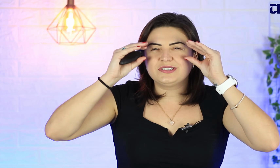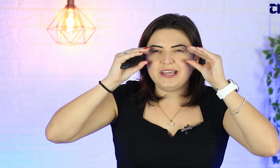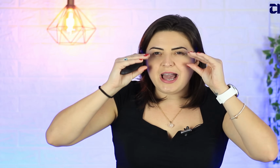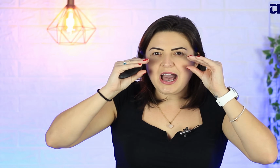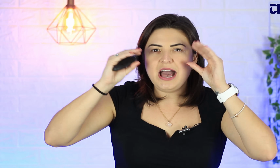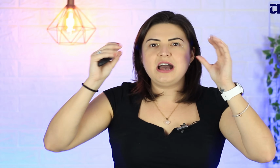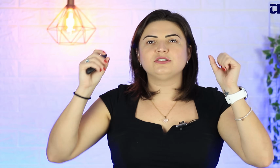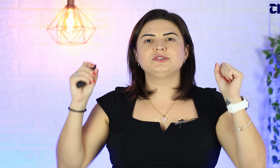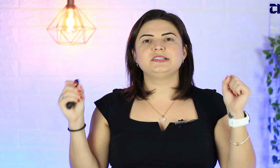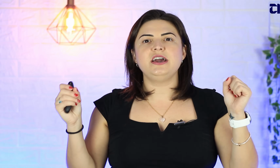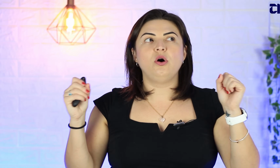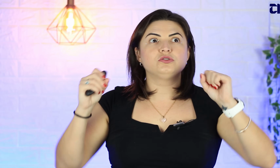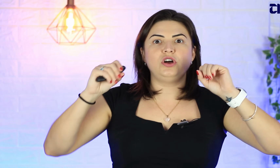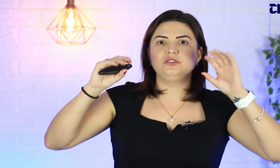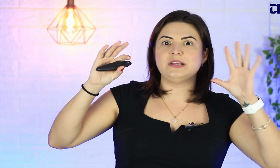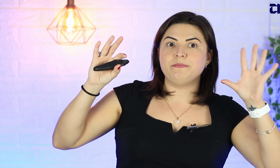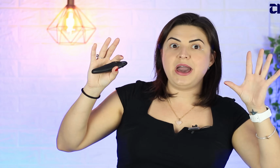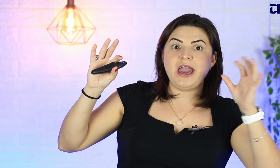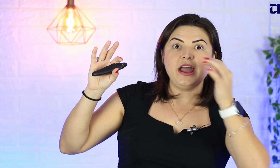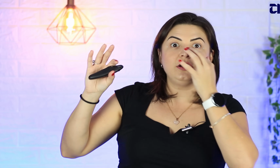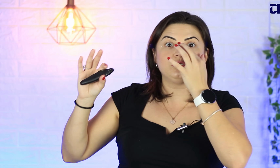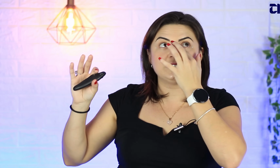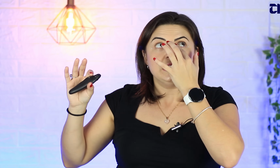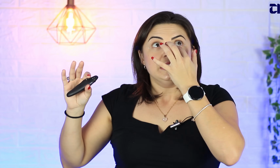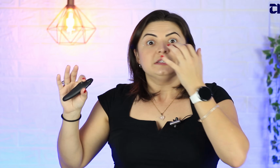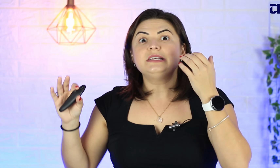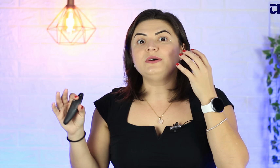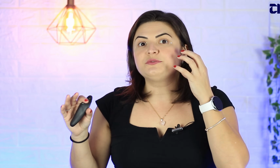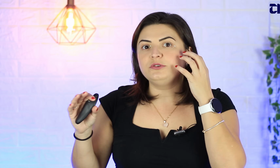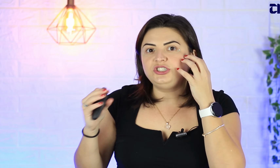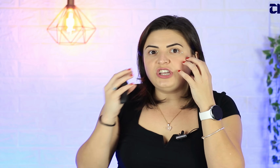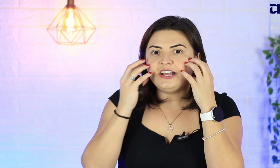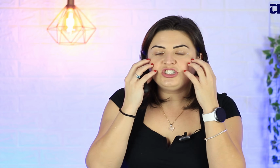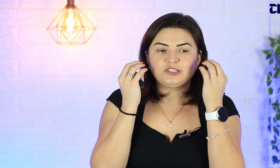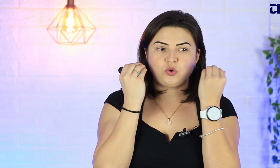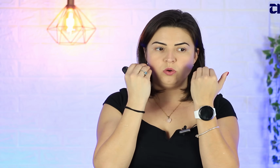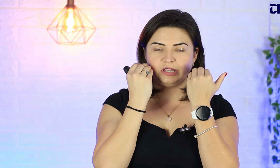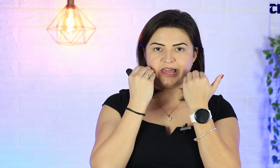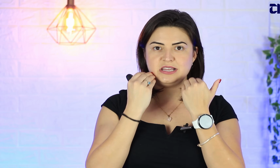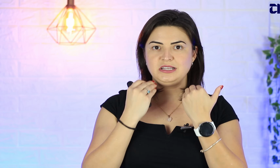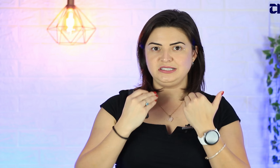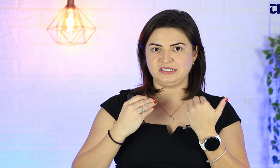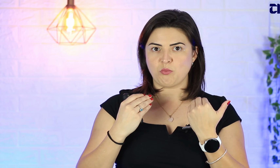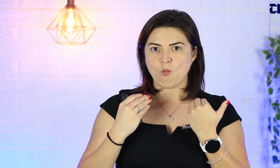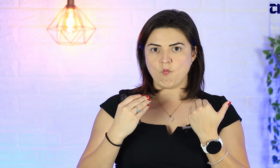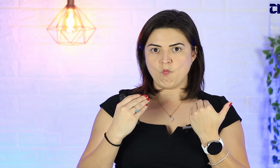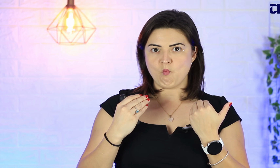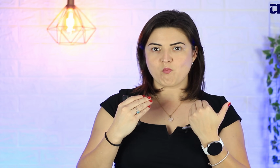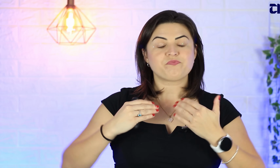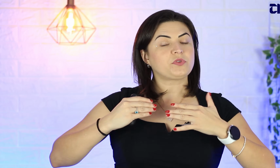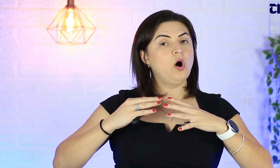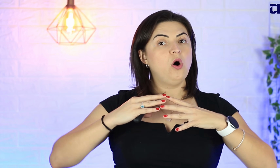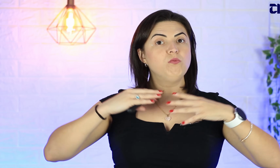olhos cerrados, né? Ou os olhos abertos. São as bochechas contraídas ou